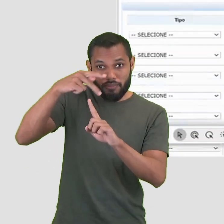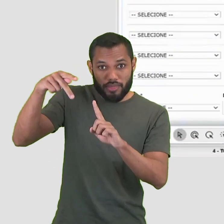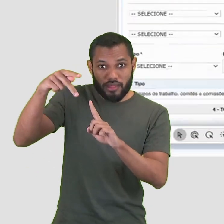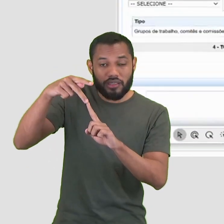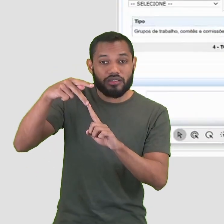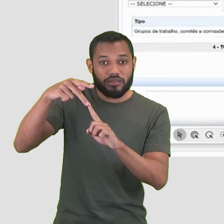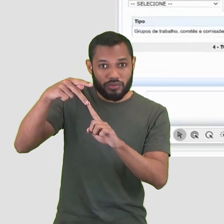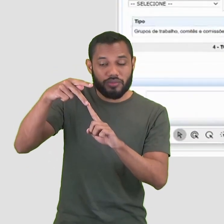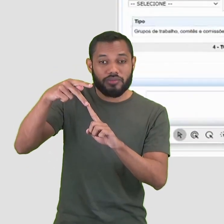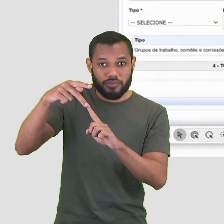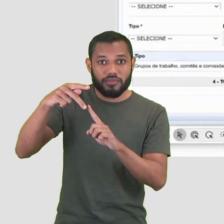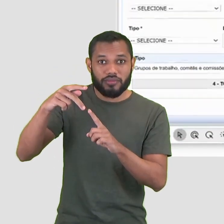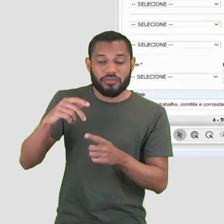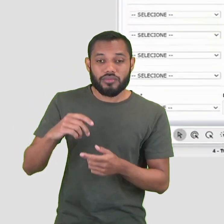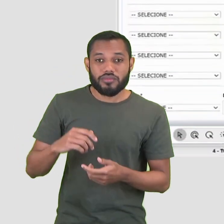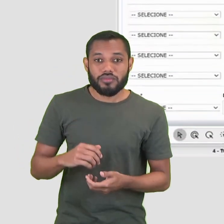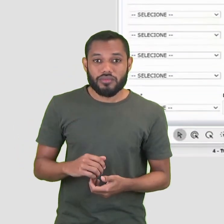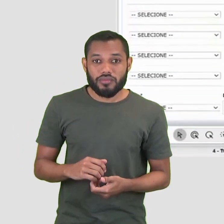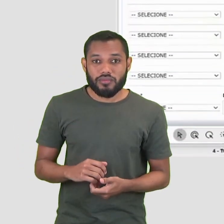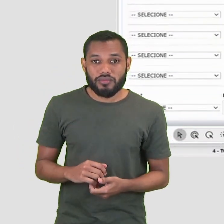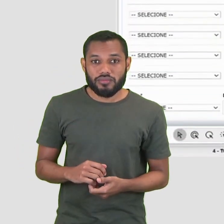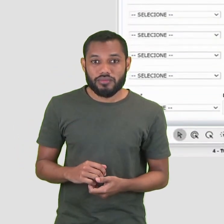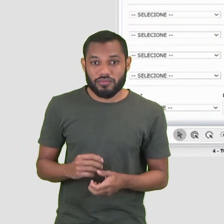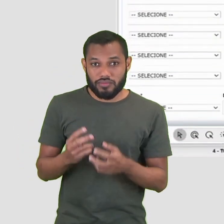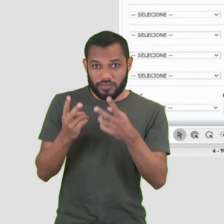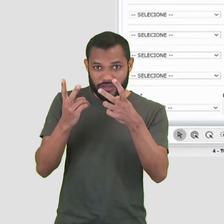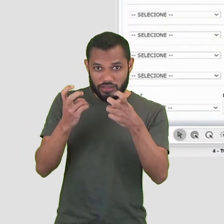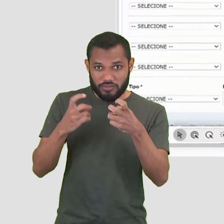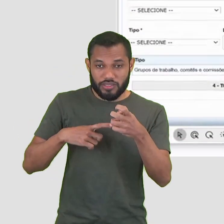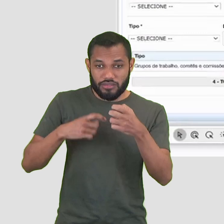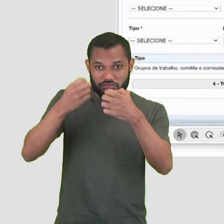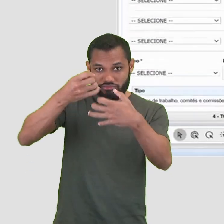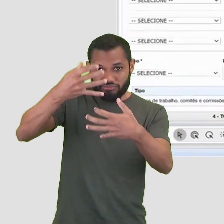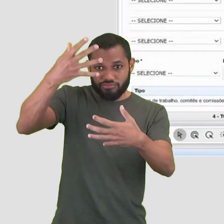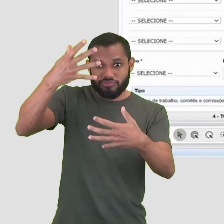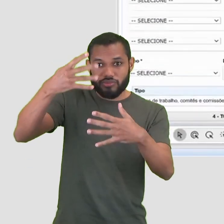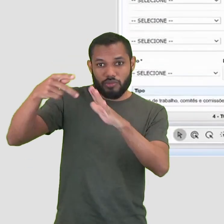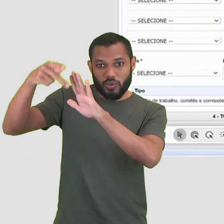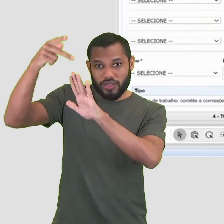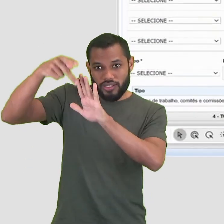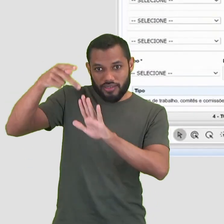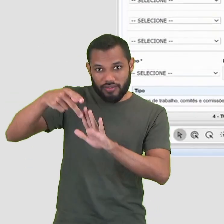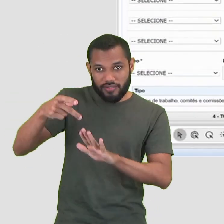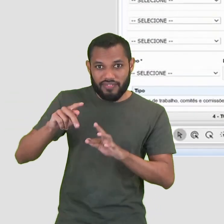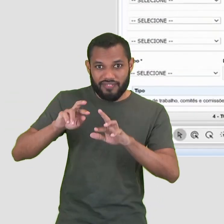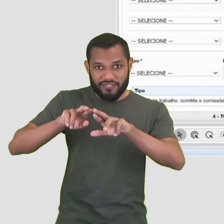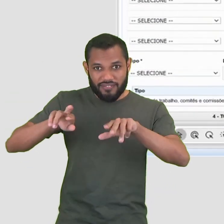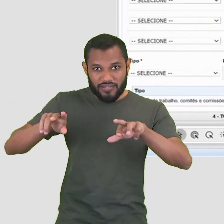Então, vejam que está aqui, né, todas as portarias.